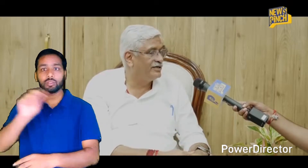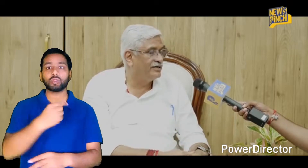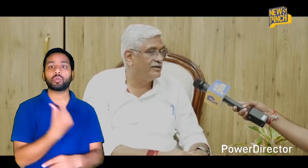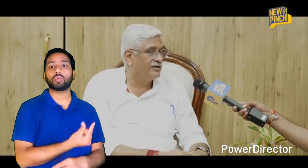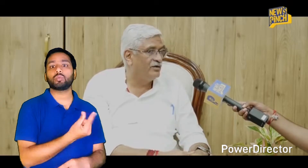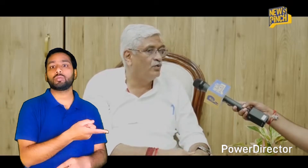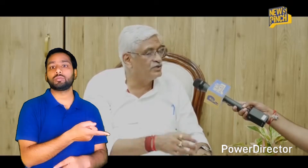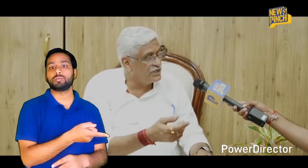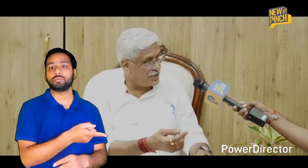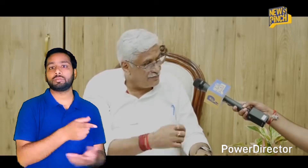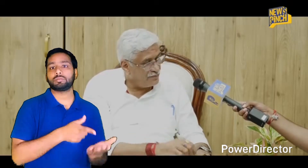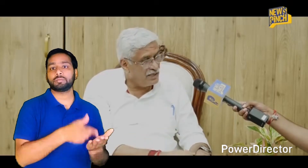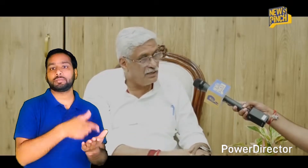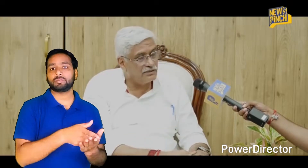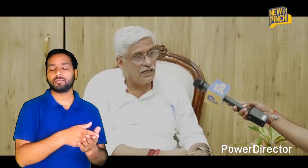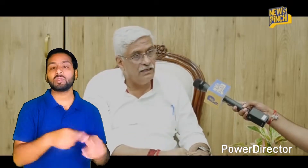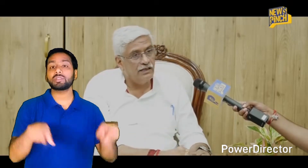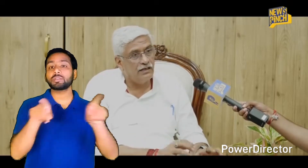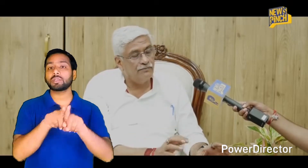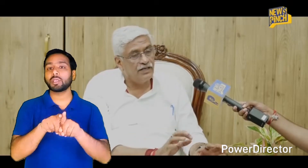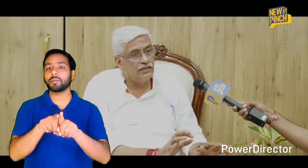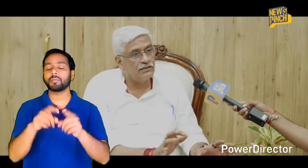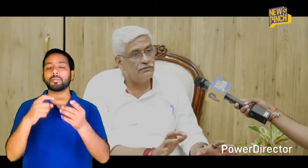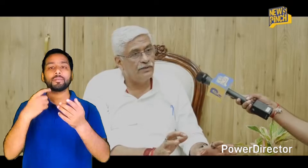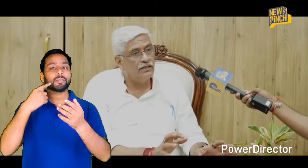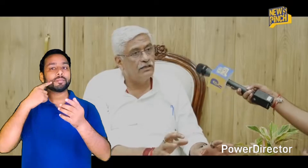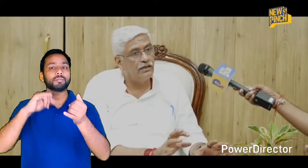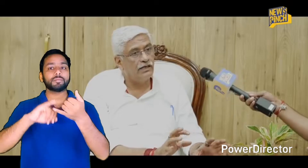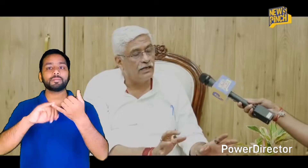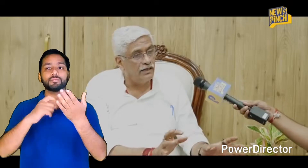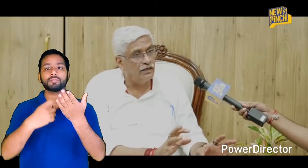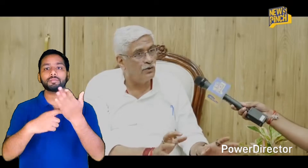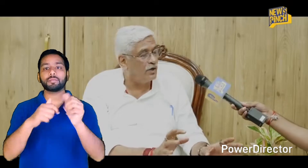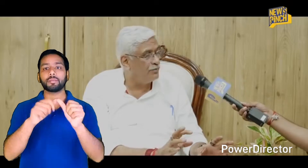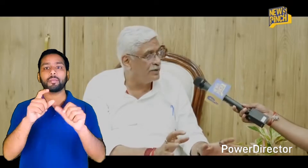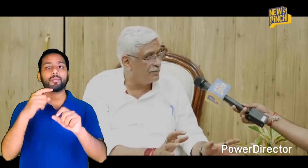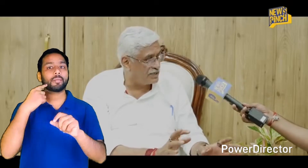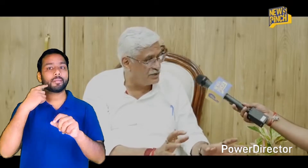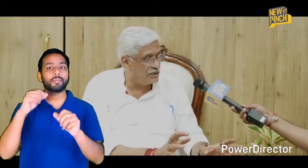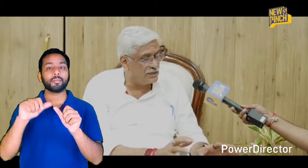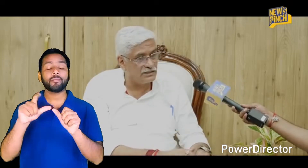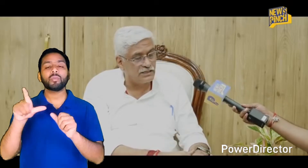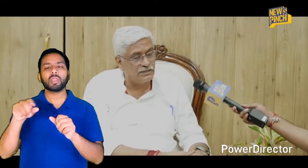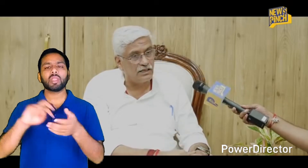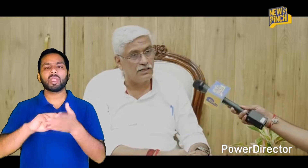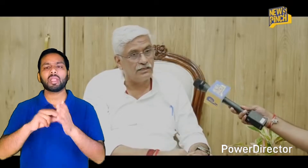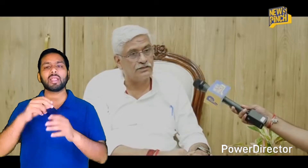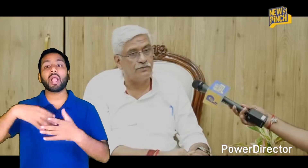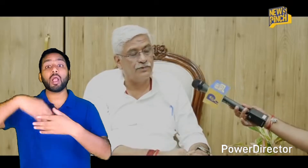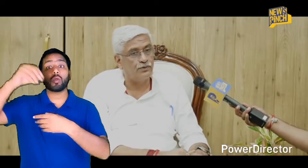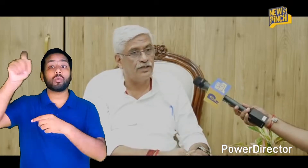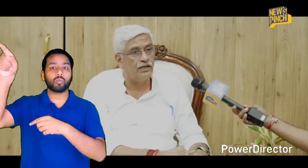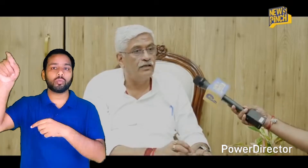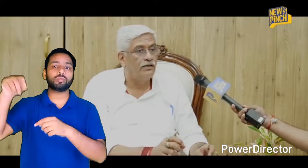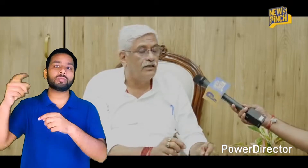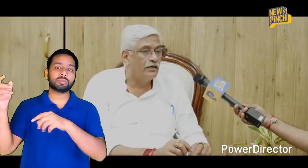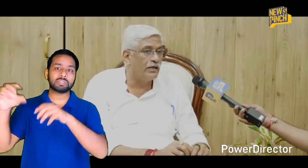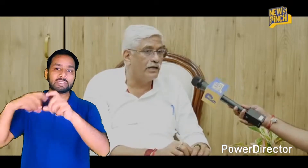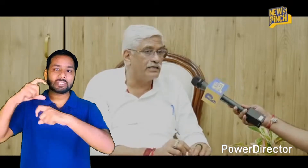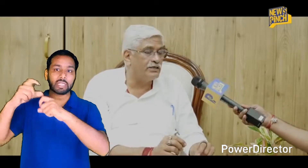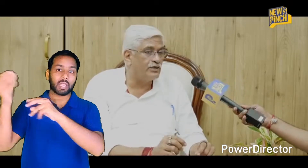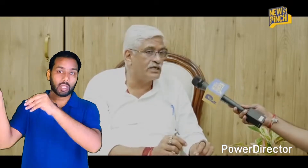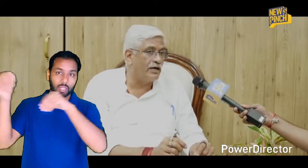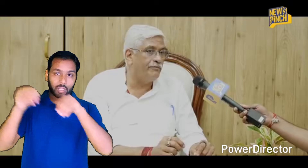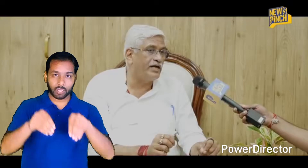रहेगी। उस दिशा में भी इजराइल की एक कंपनी के साथ मिलकर के टेक्निकल नो हाउ पर बातचीत राजस्थान सरकार के स्तर पर हो रही है